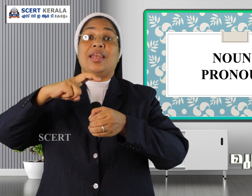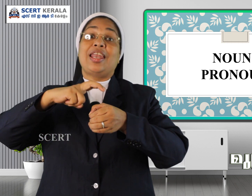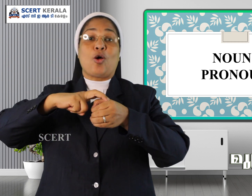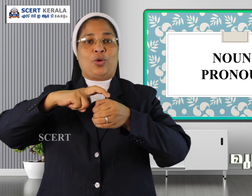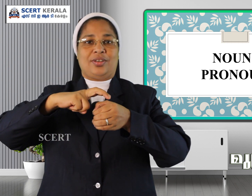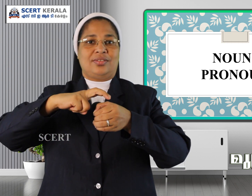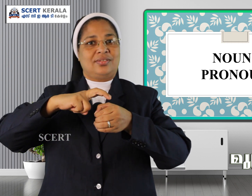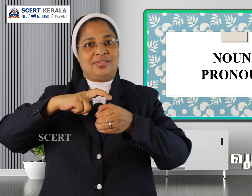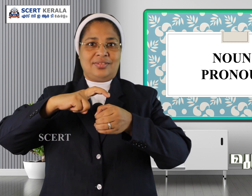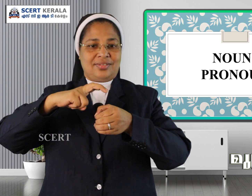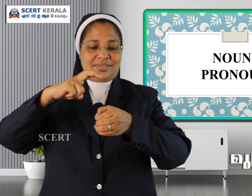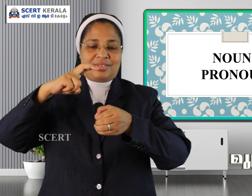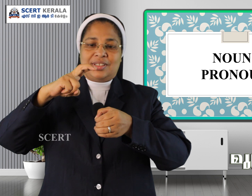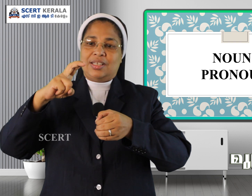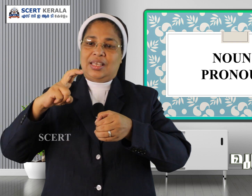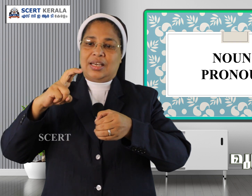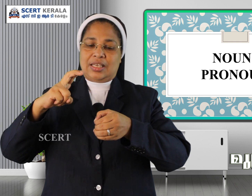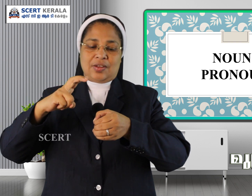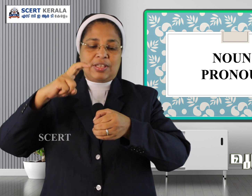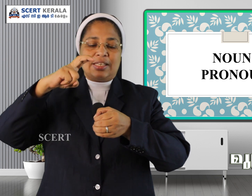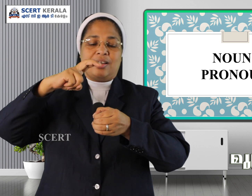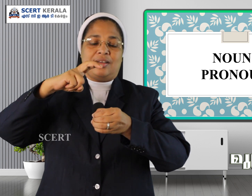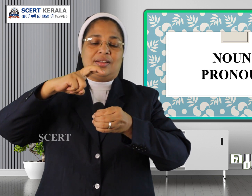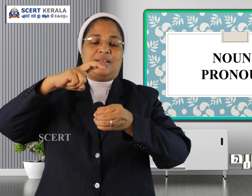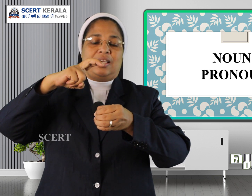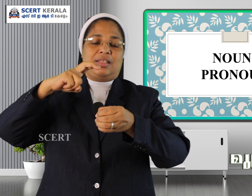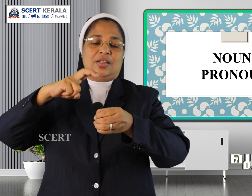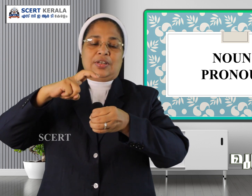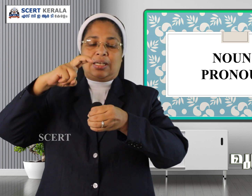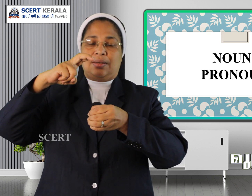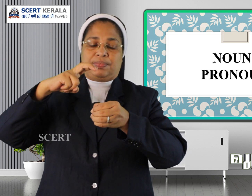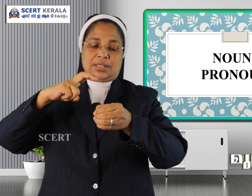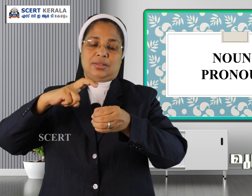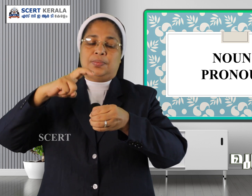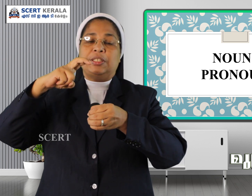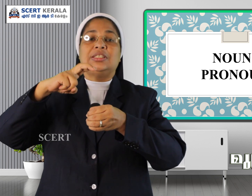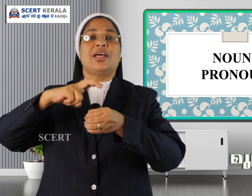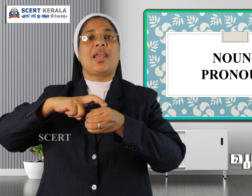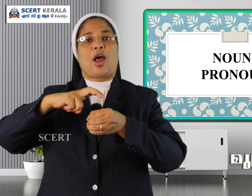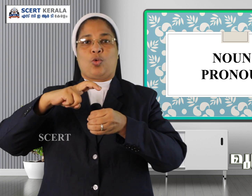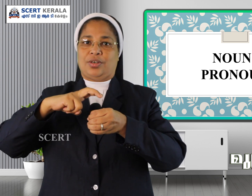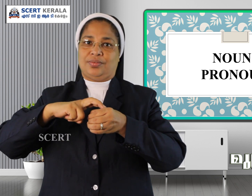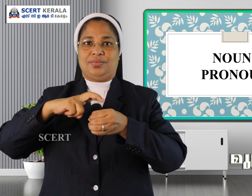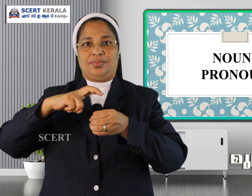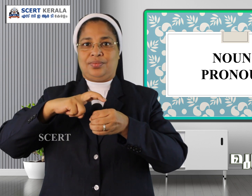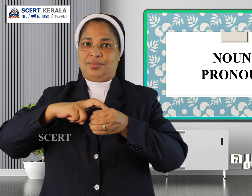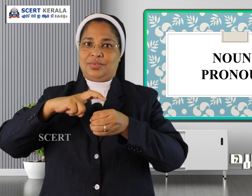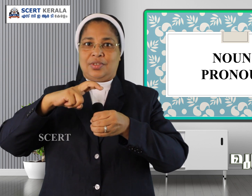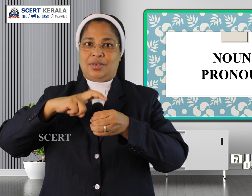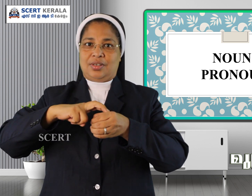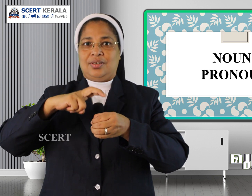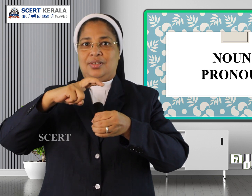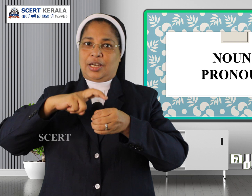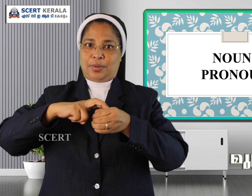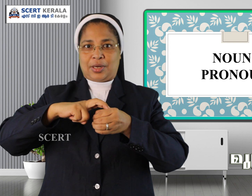നൗൺ. ഈ കൈ ഇങ്ങനെ വയ്ക്കുക, ഇതിങ്ങനെ വട്ടം ഇത് പിടിച്ചിട്ട് നൗൺ രണ്ട്